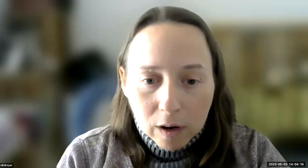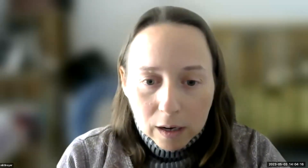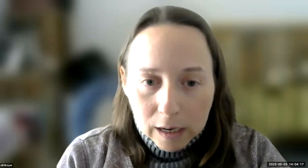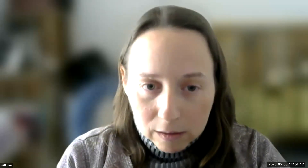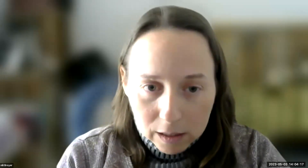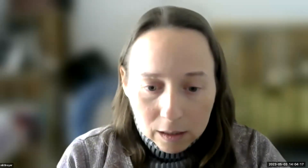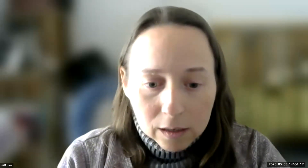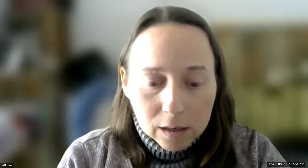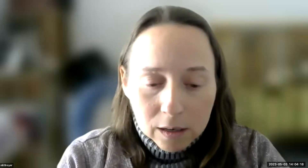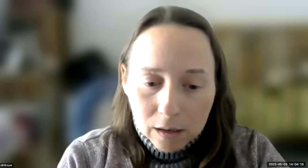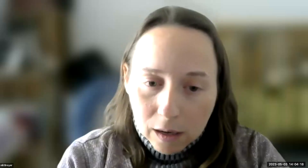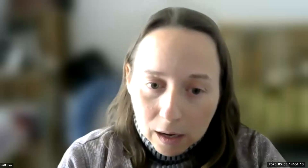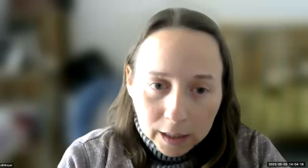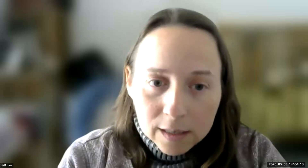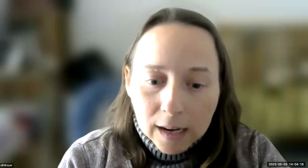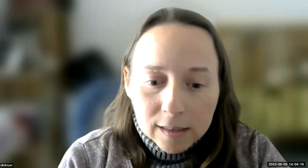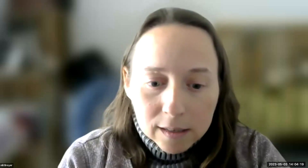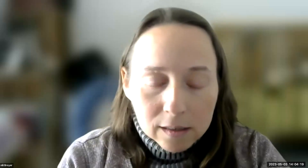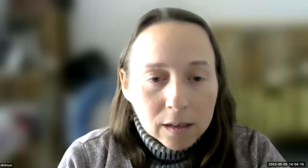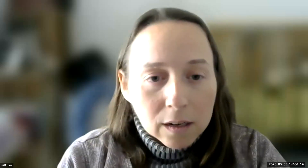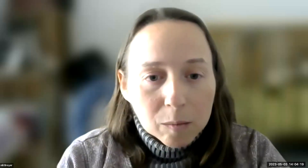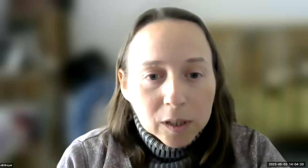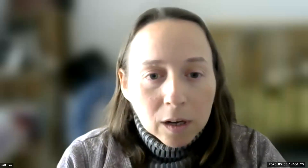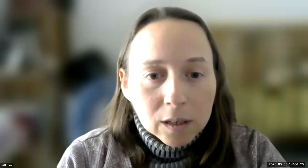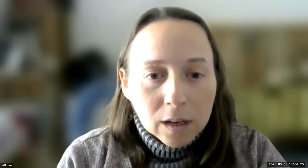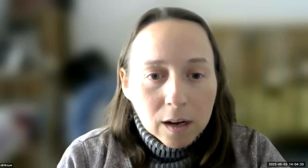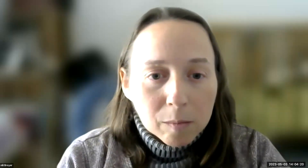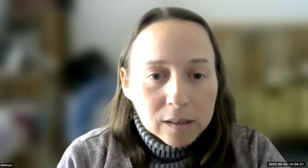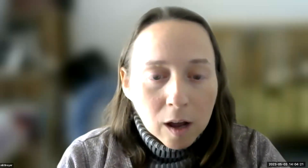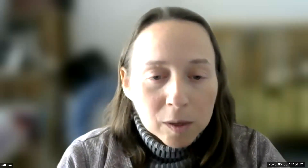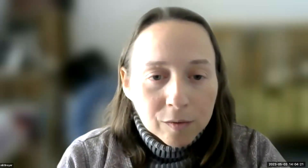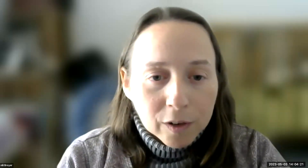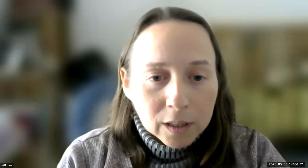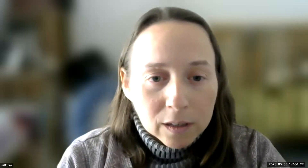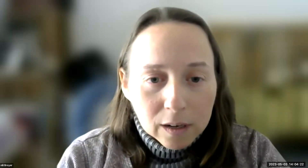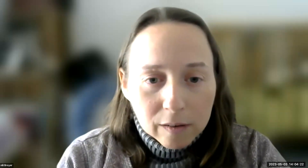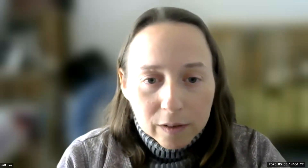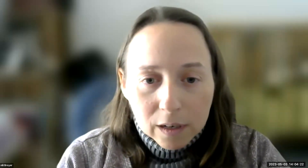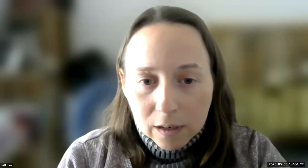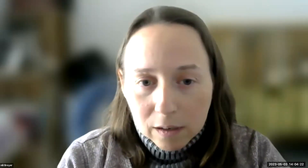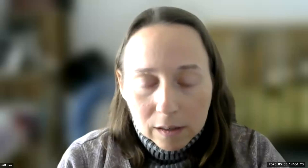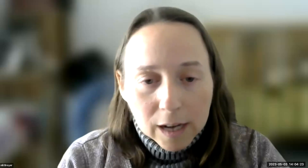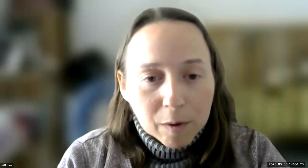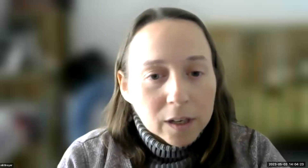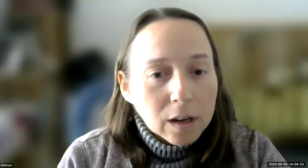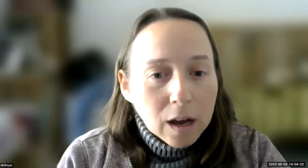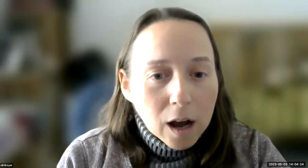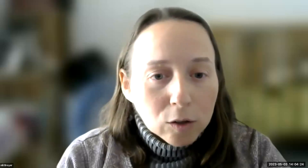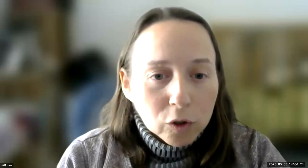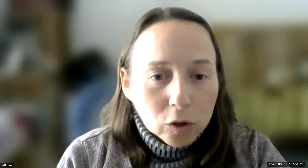אחרי הדרך הלחיצה על הסיסי בתחתית המסך, בתפריט וזה גם כן הכתוביות